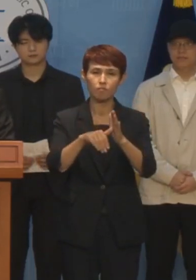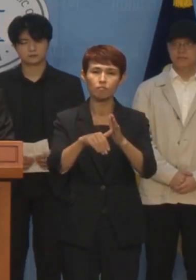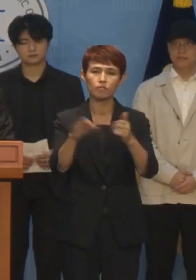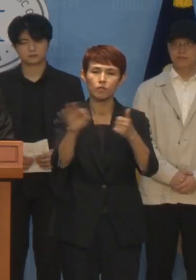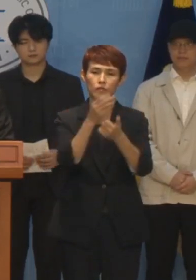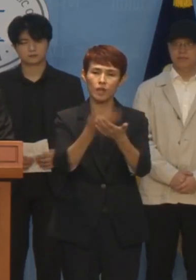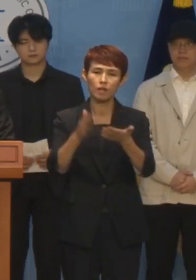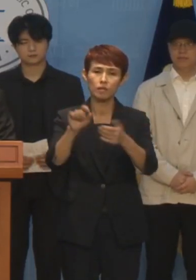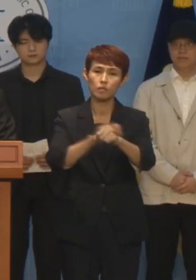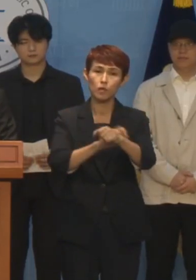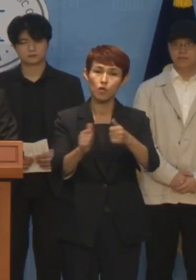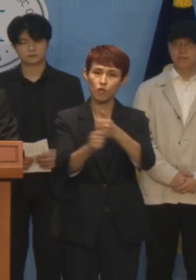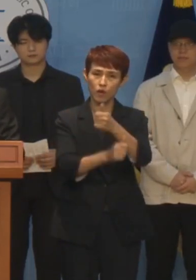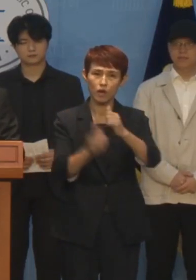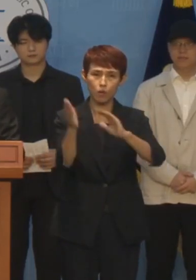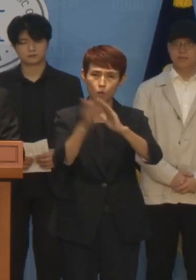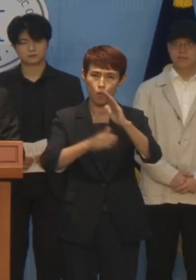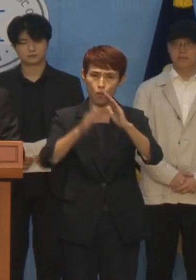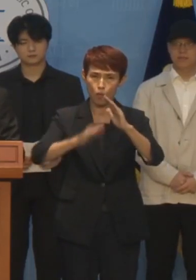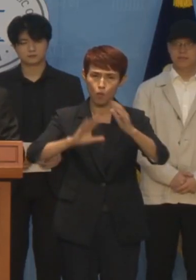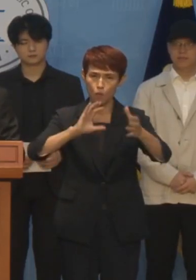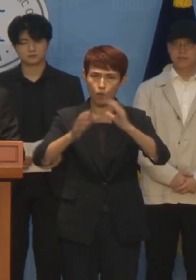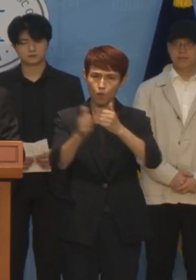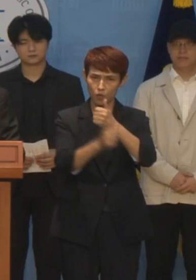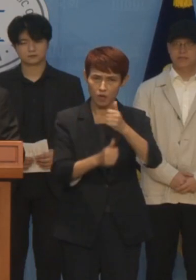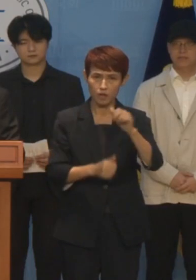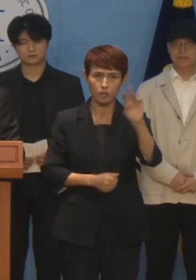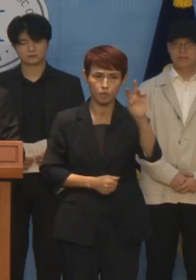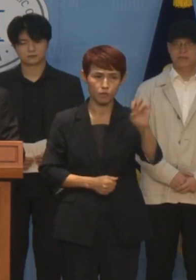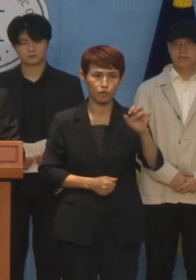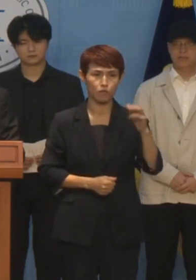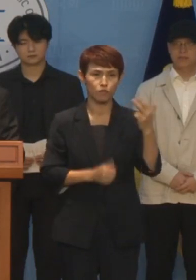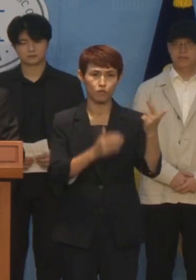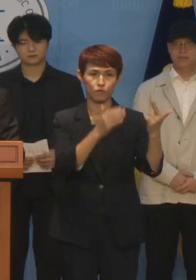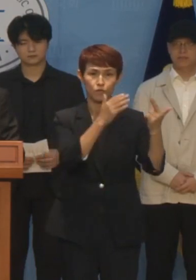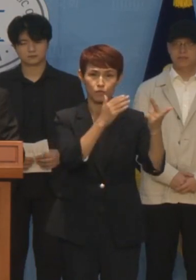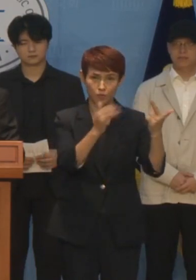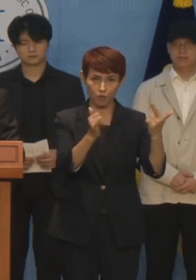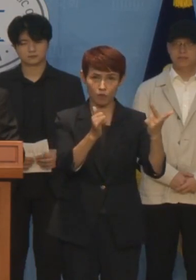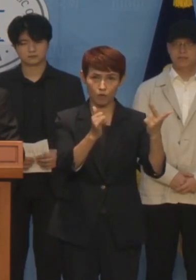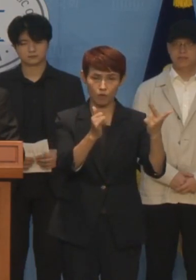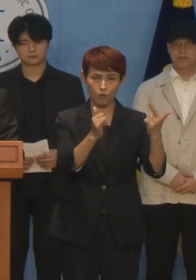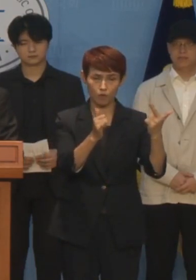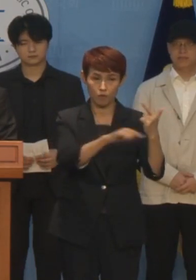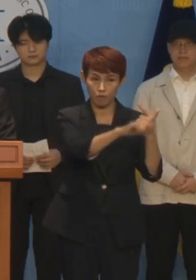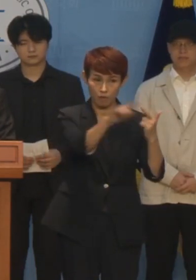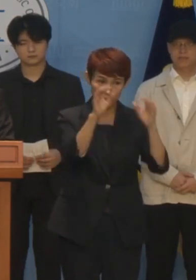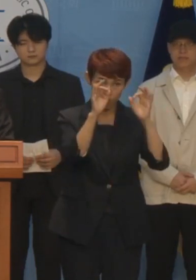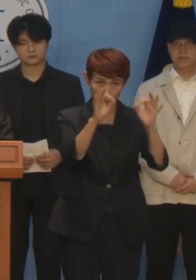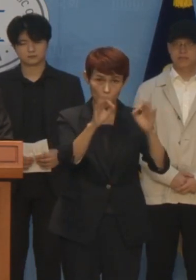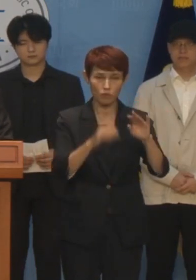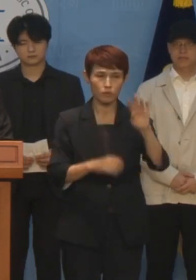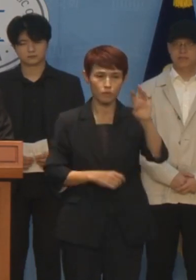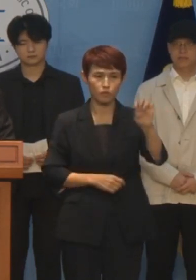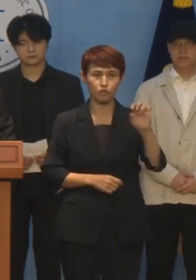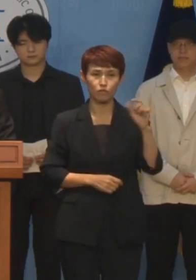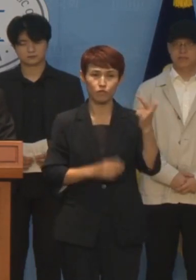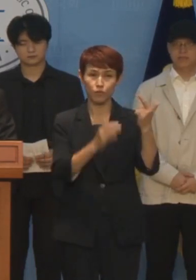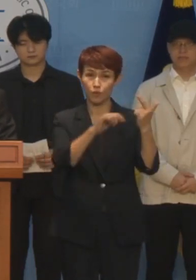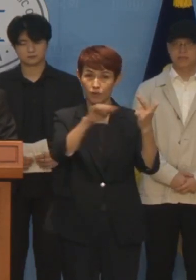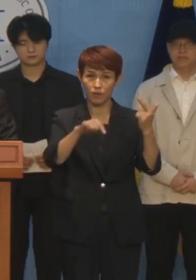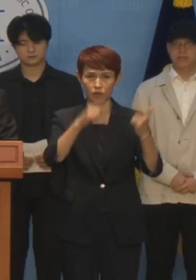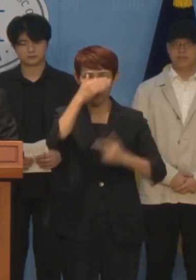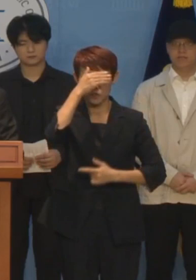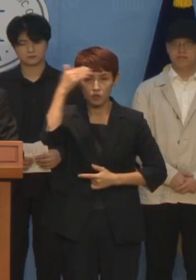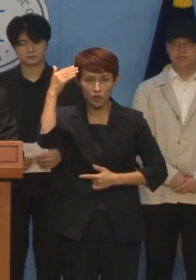연금개혁특별위원회, 공론화위원회 36명의 공론화의 의제 수기단을 살펴보면 36명 중